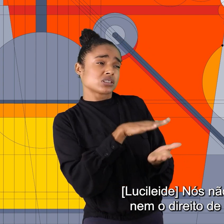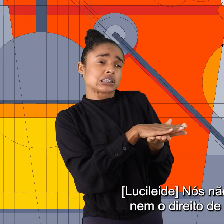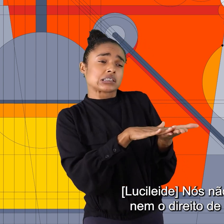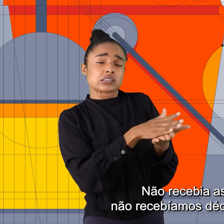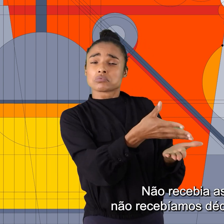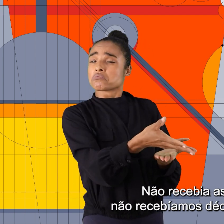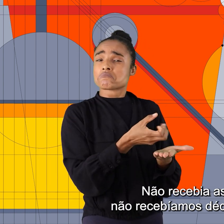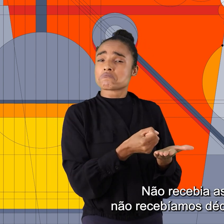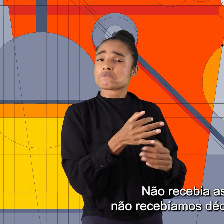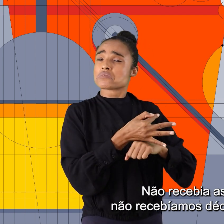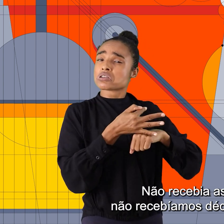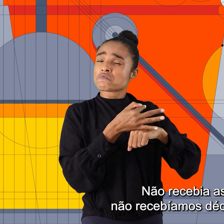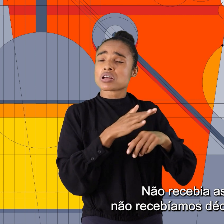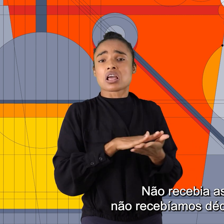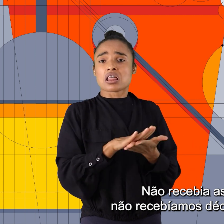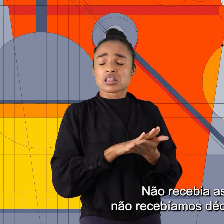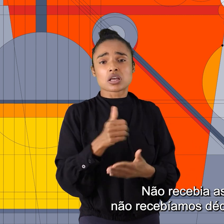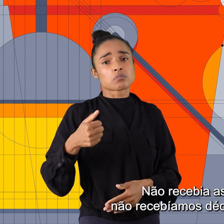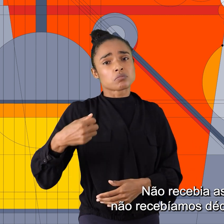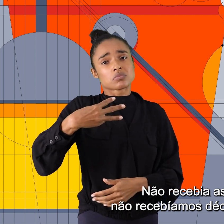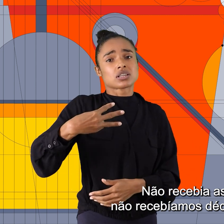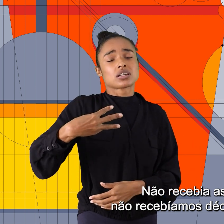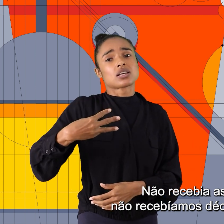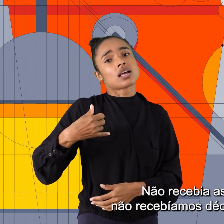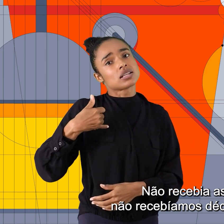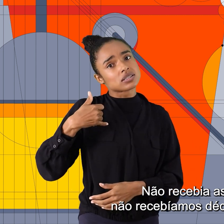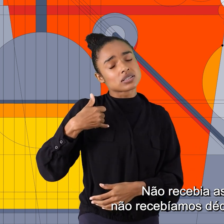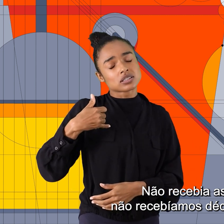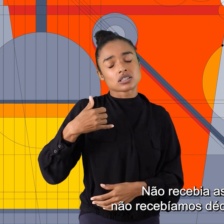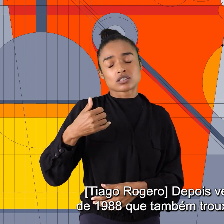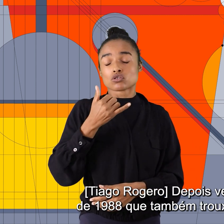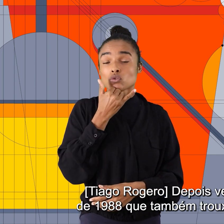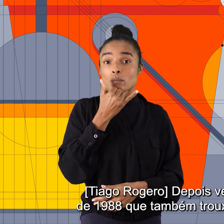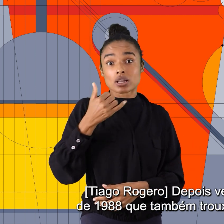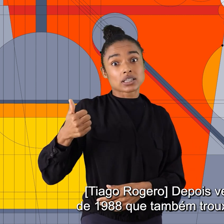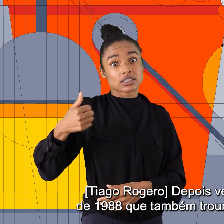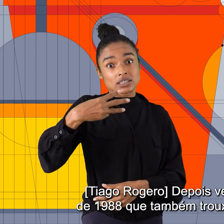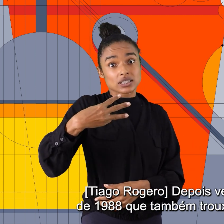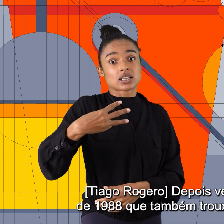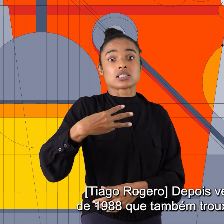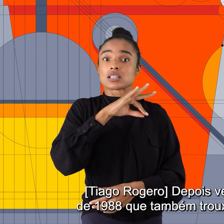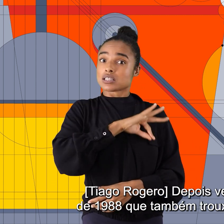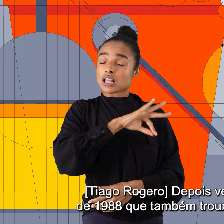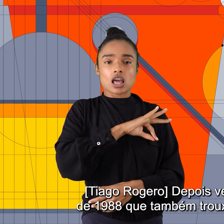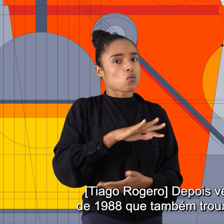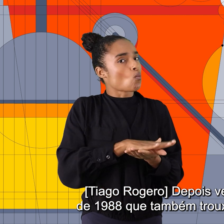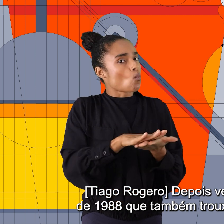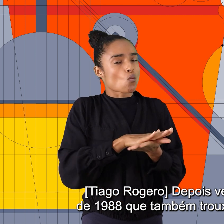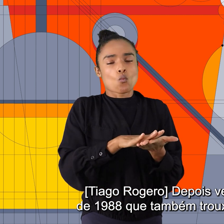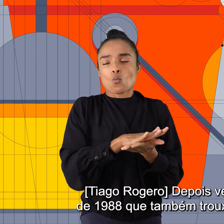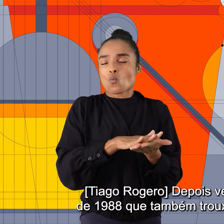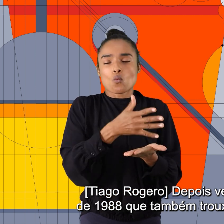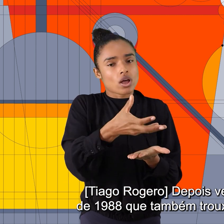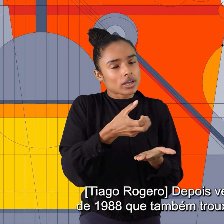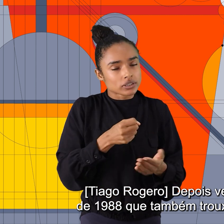de reclamar, nós não recebíamos as férias, nós não recebíamos 13º. Depois veio a Constituição de 88,